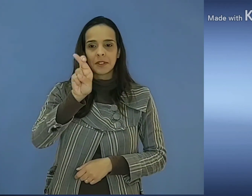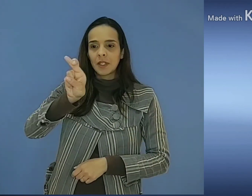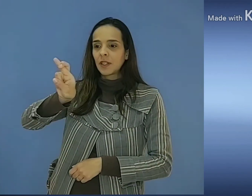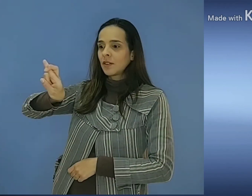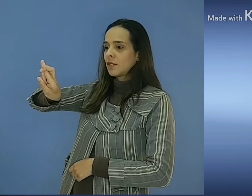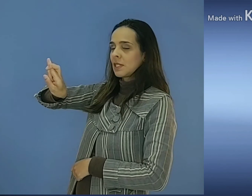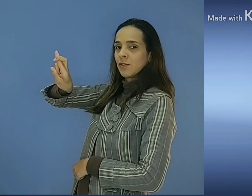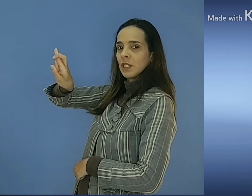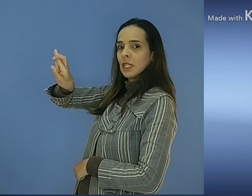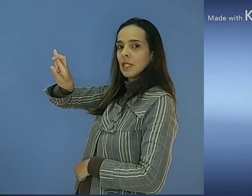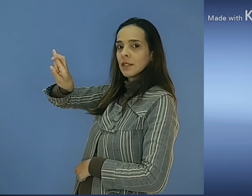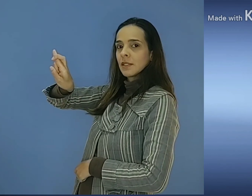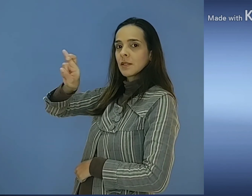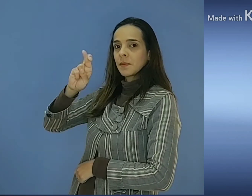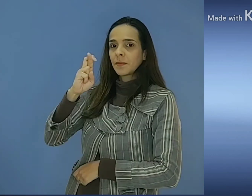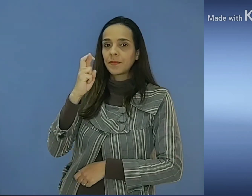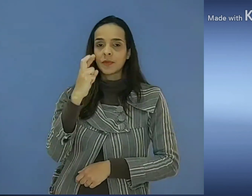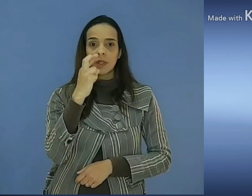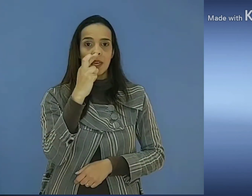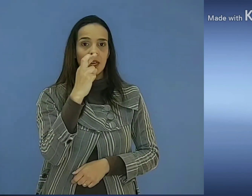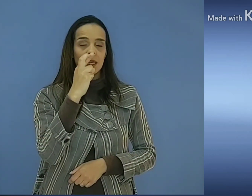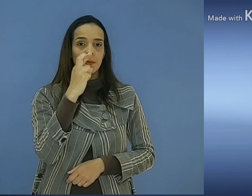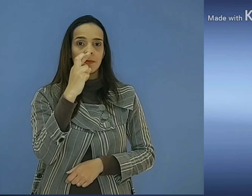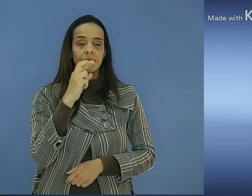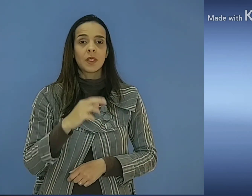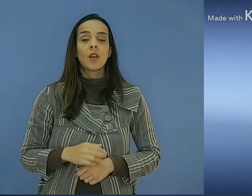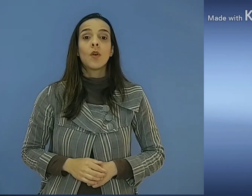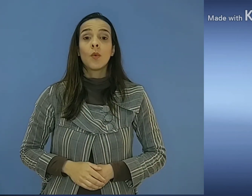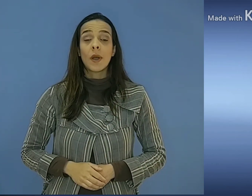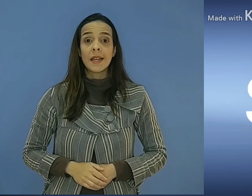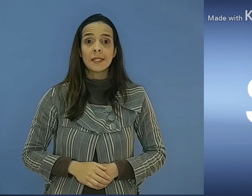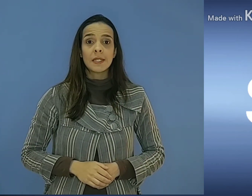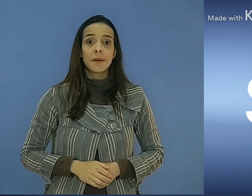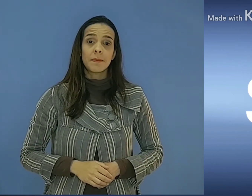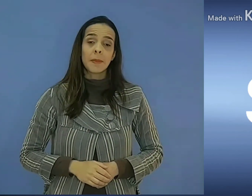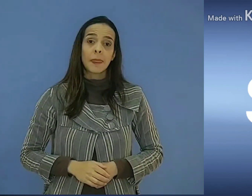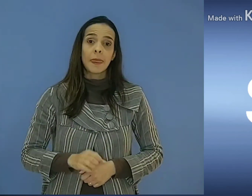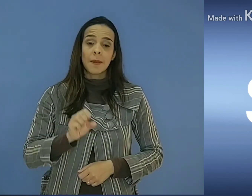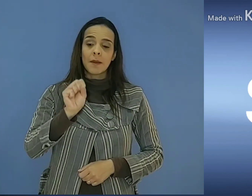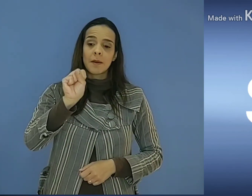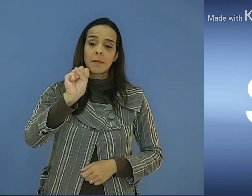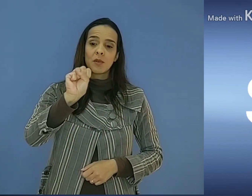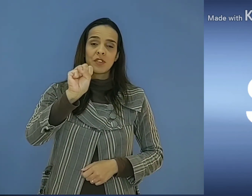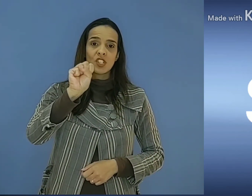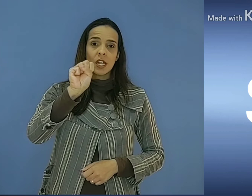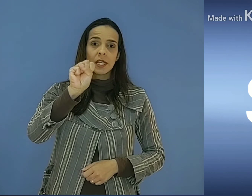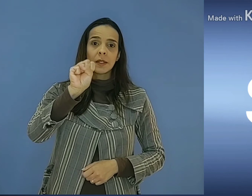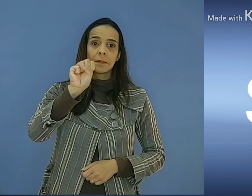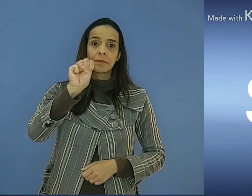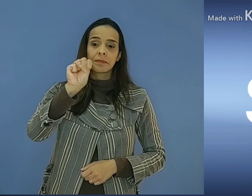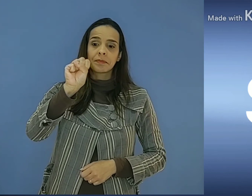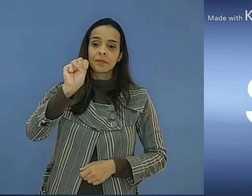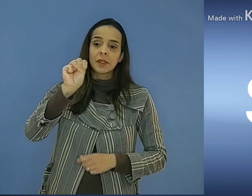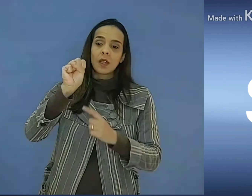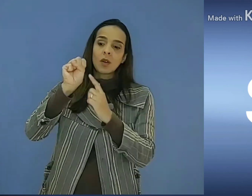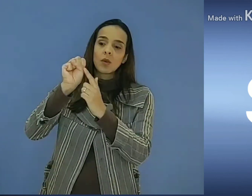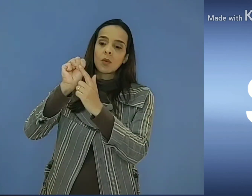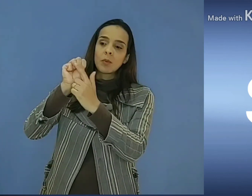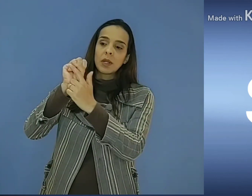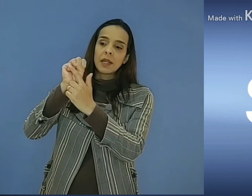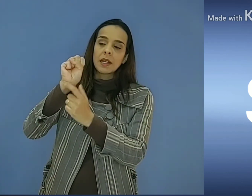certo? Figuinhas. R. O S, mão